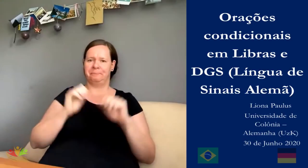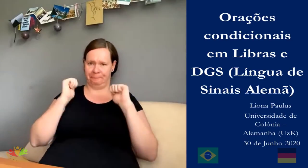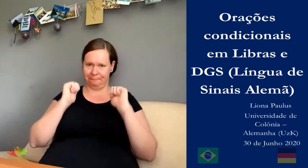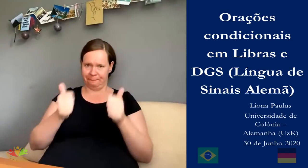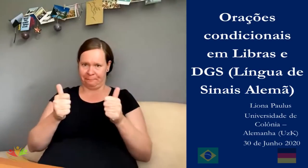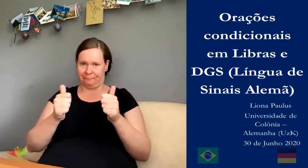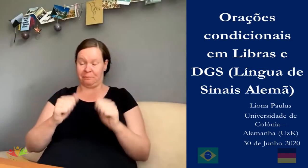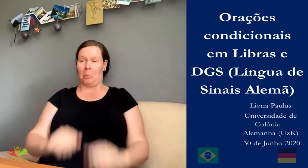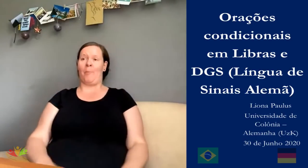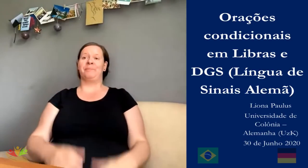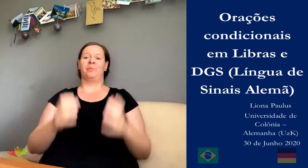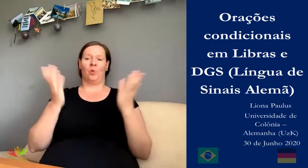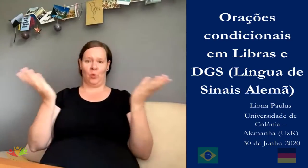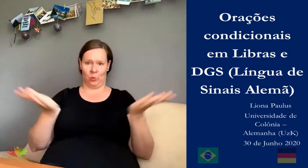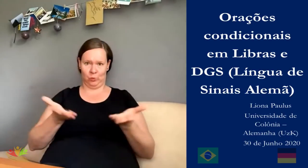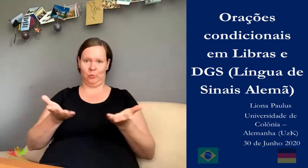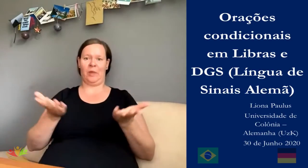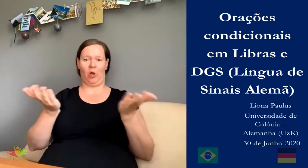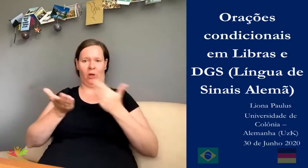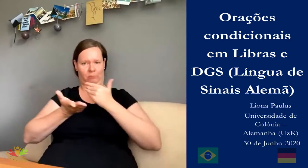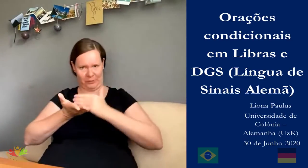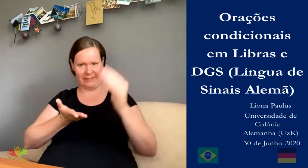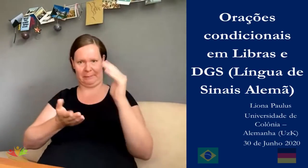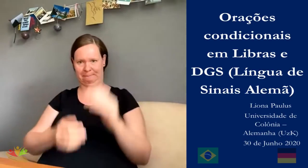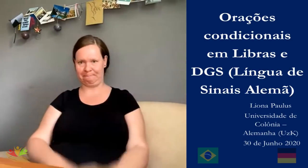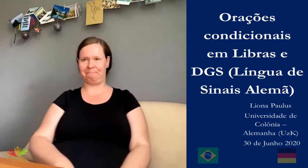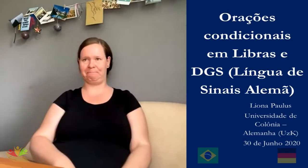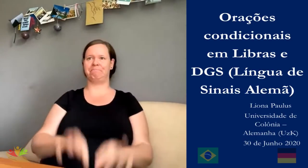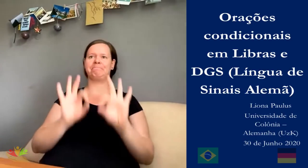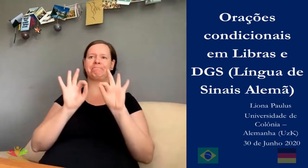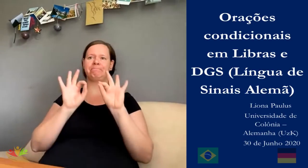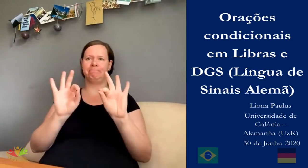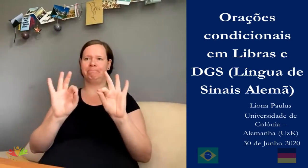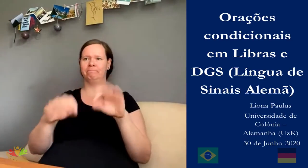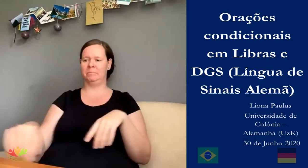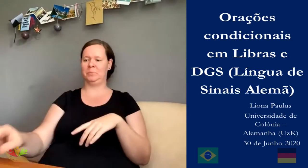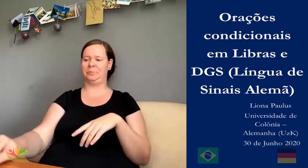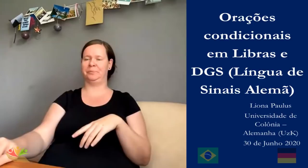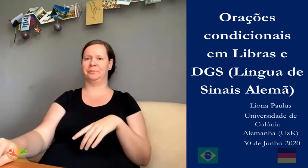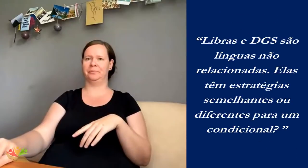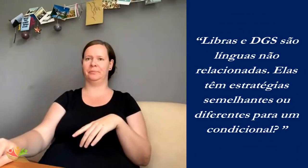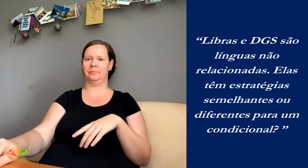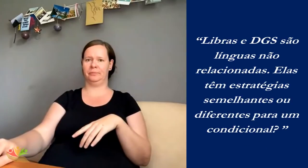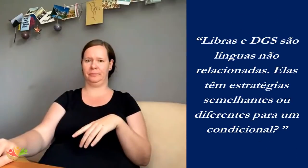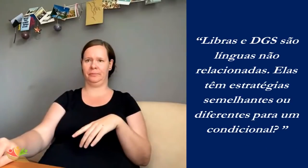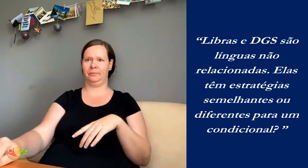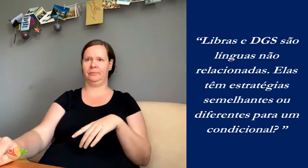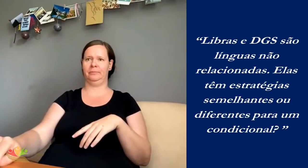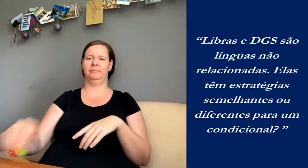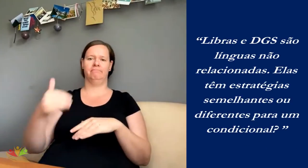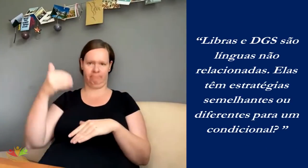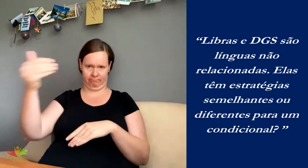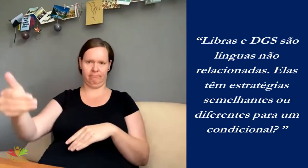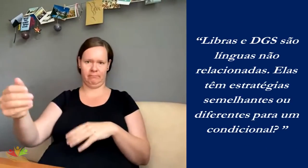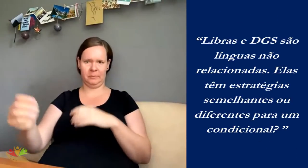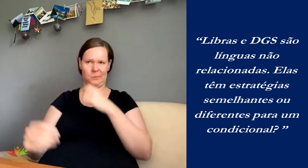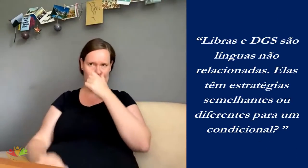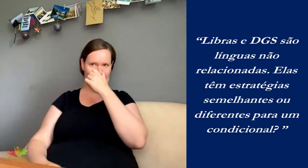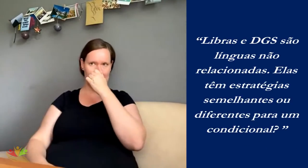L2 do português, mas tem os conteúdos que vocês podem ter acesso. Agora nós vamos